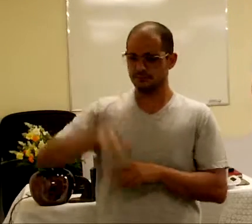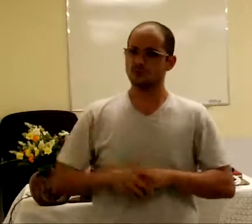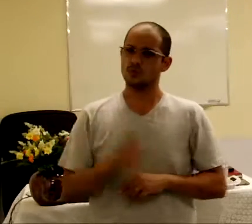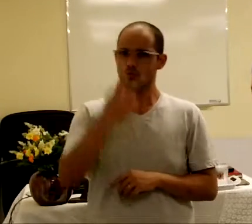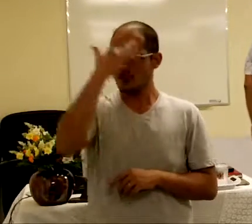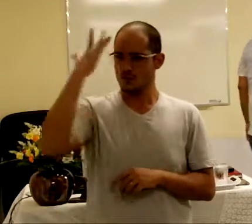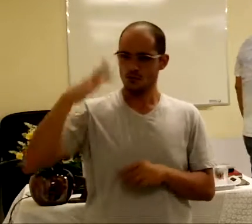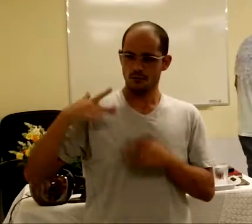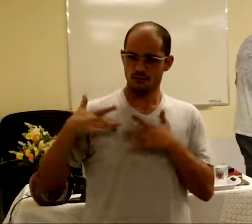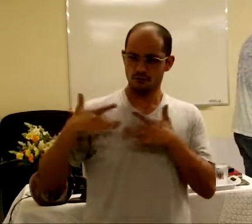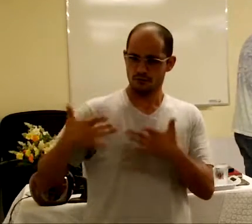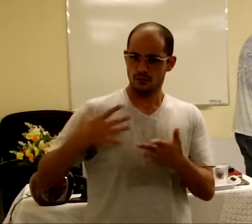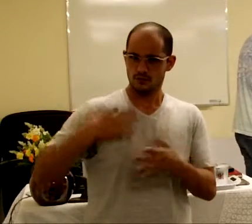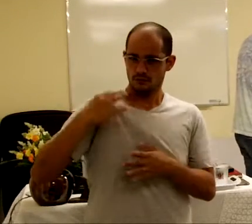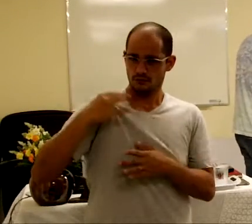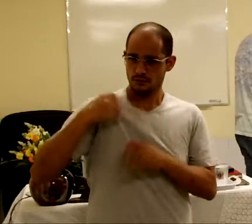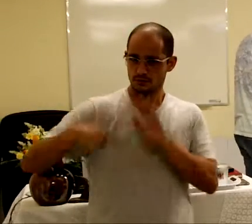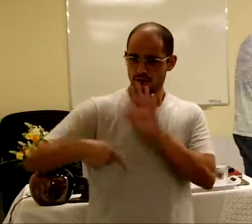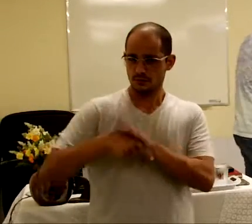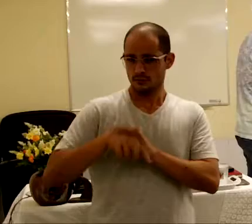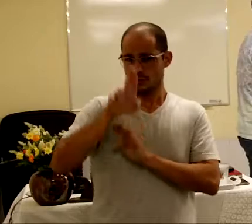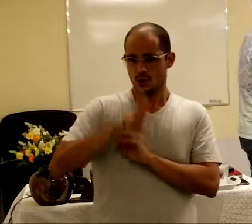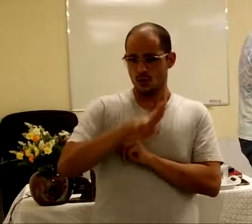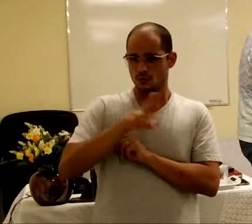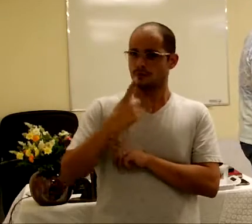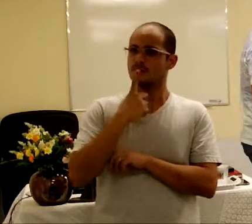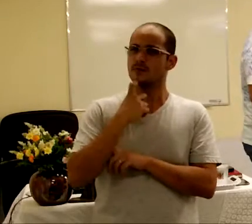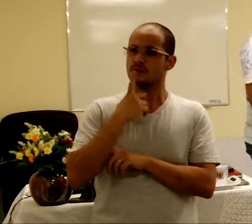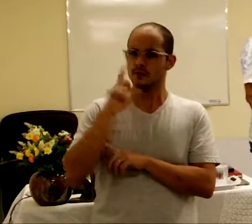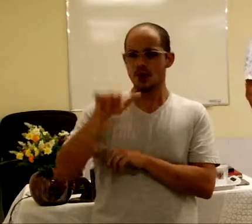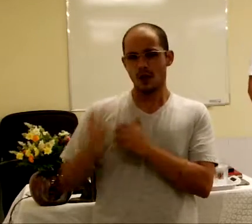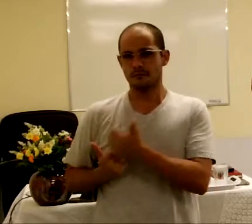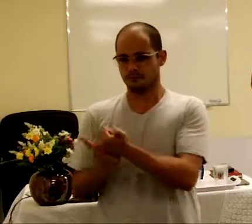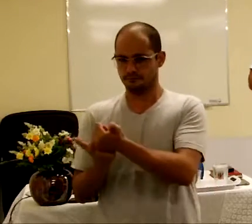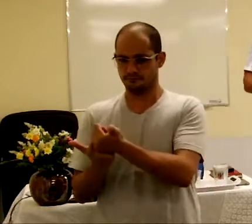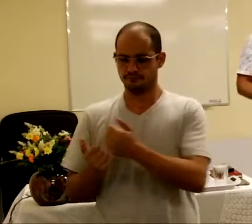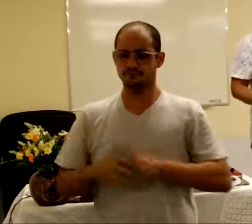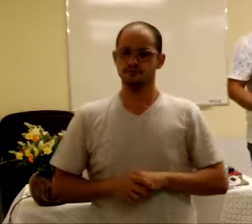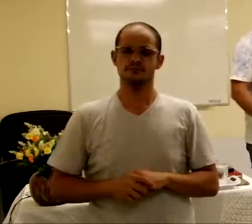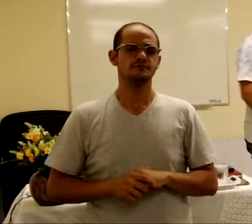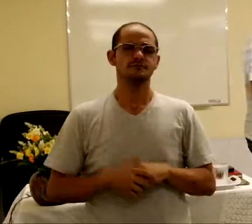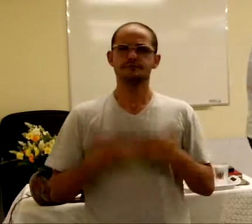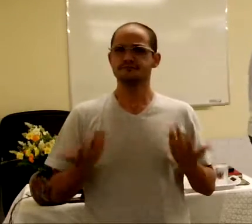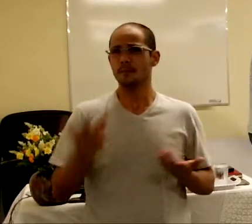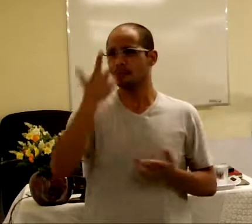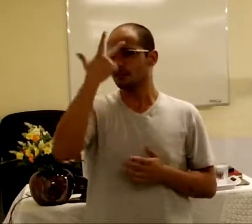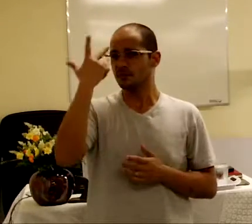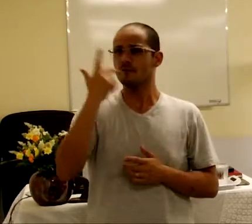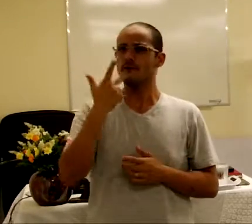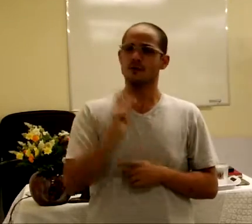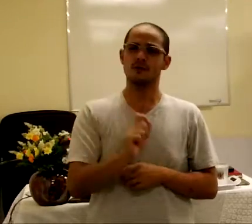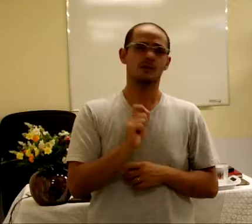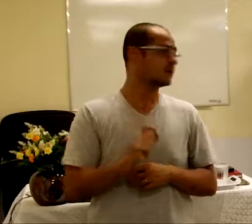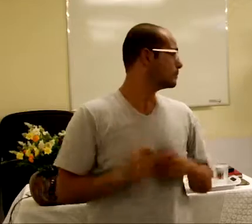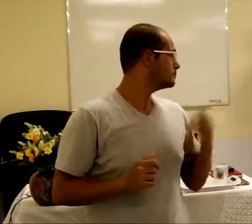voluntário, salvo engano é da Cruz Vermelha, também socorrendo. Então quem é que vai negar que, por exemplo, para esse